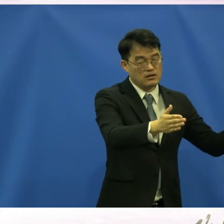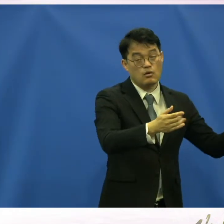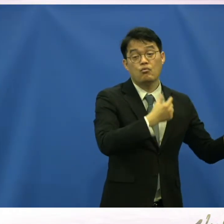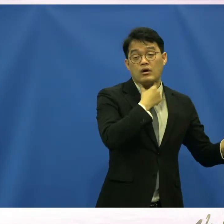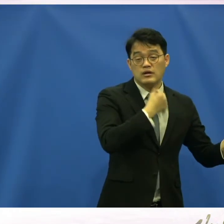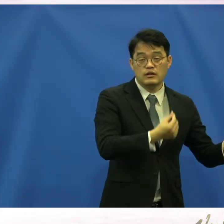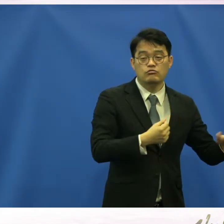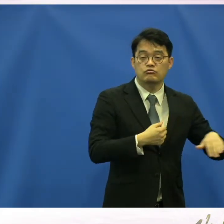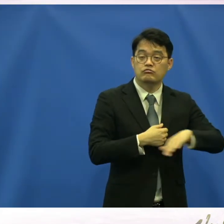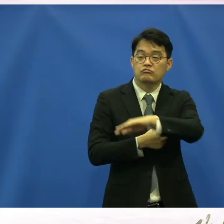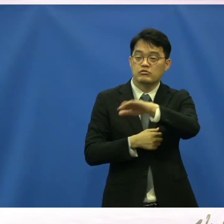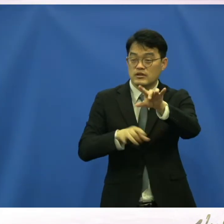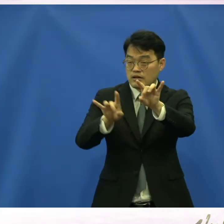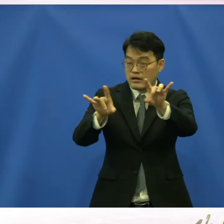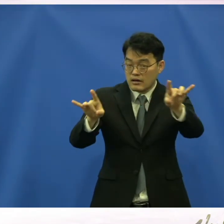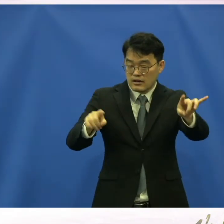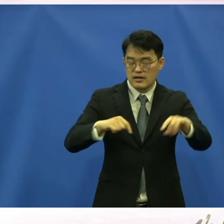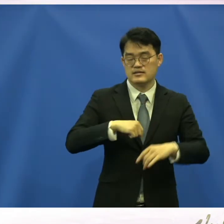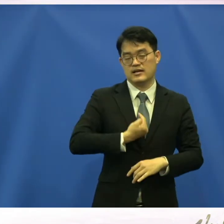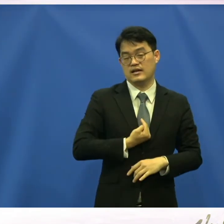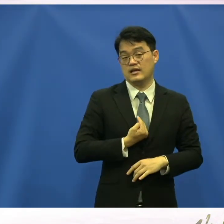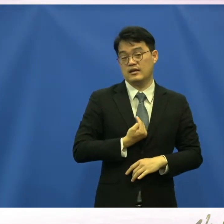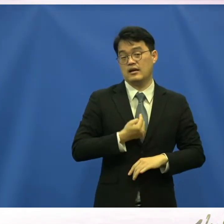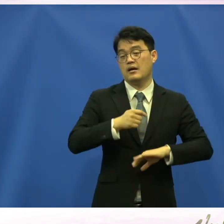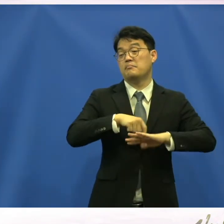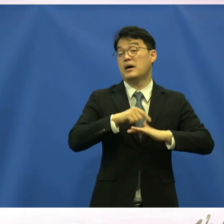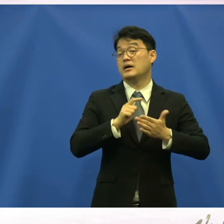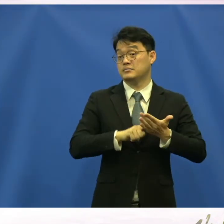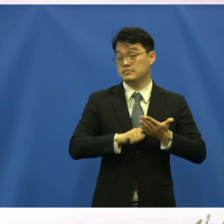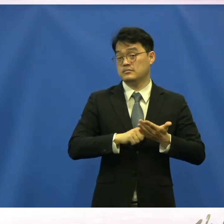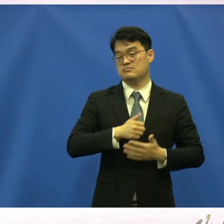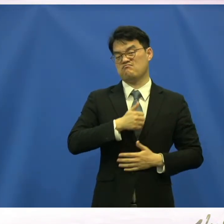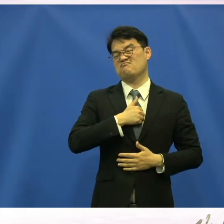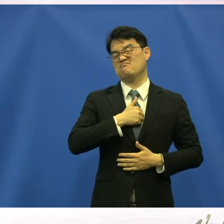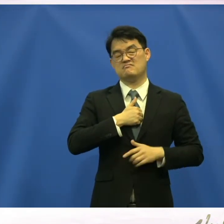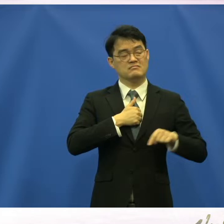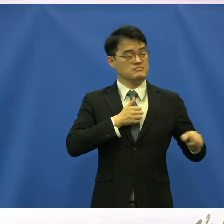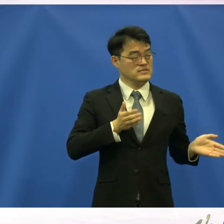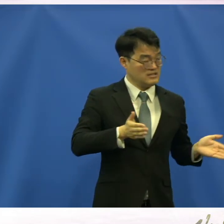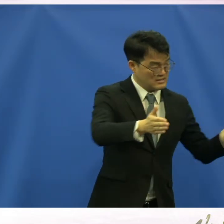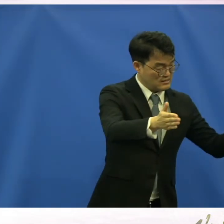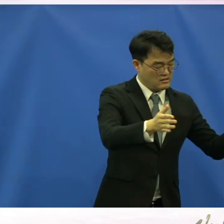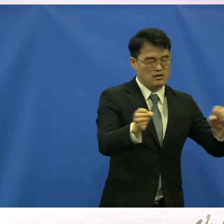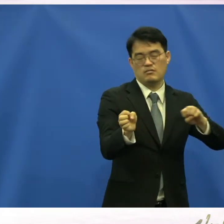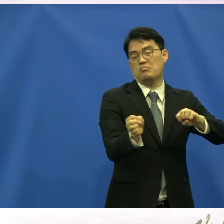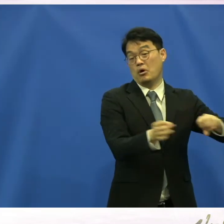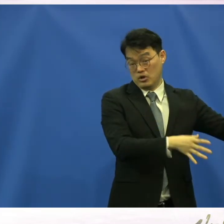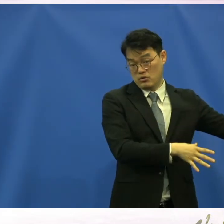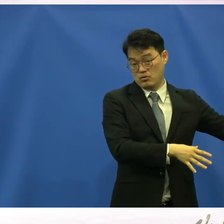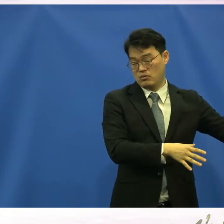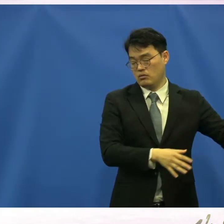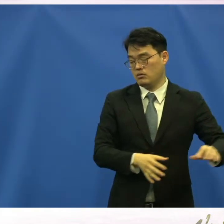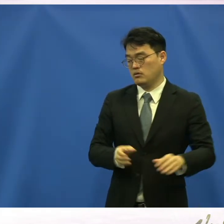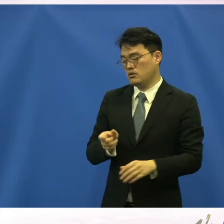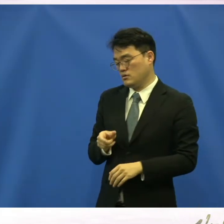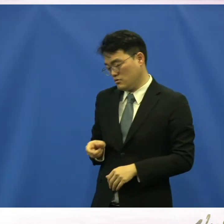우리는 늘 이 싸움을 일상에서 해야 되는데 내 마음대로 살 수 있는 세상은 결코 복된 삶이 아니에요.